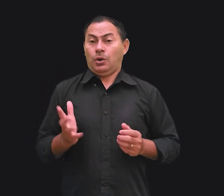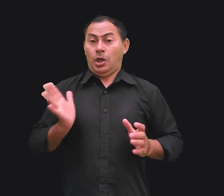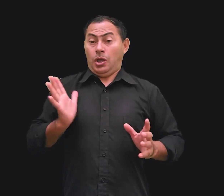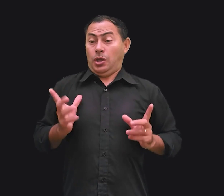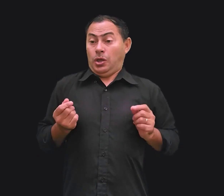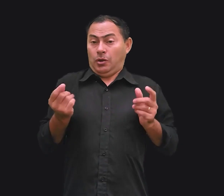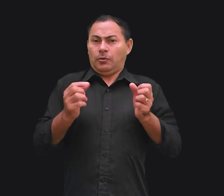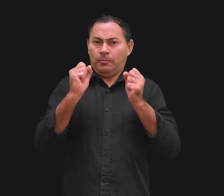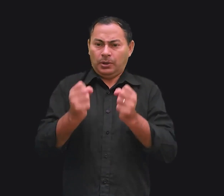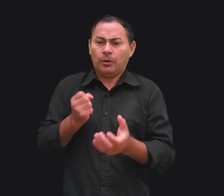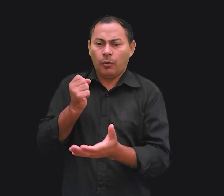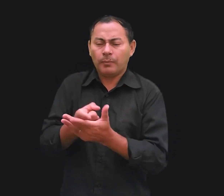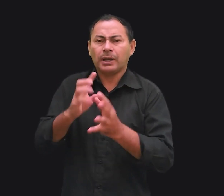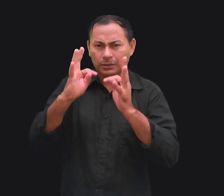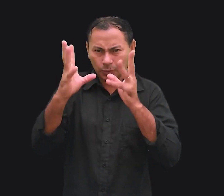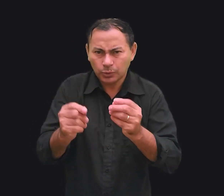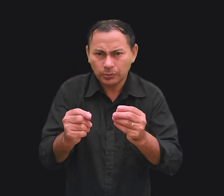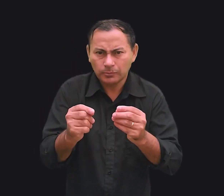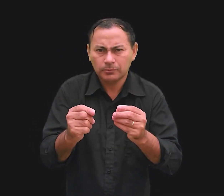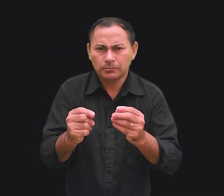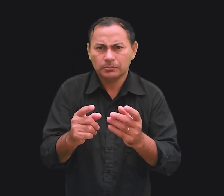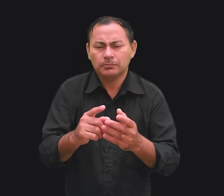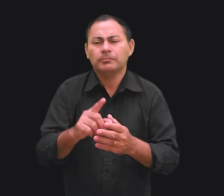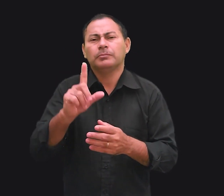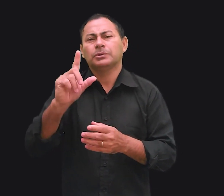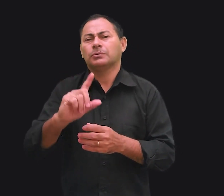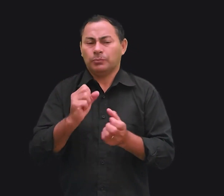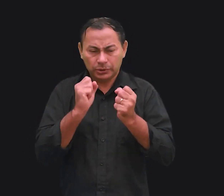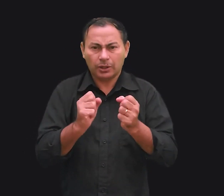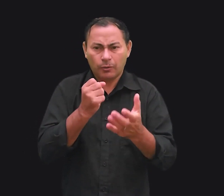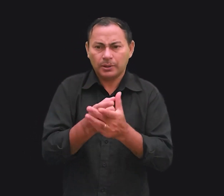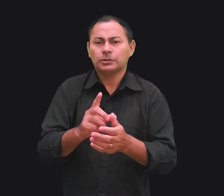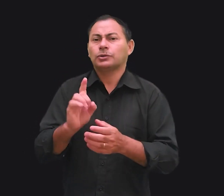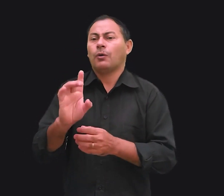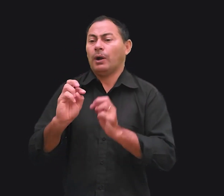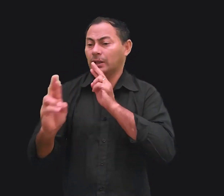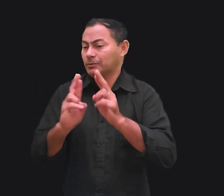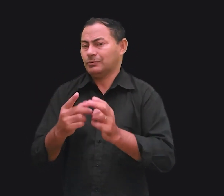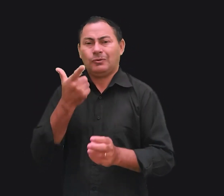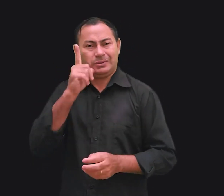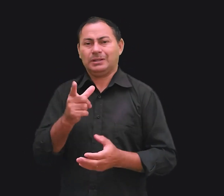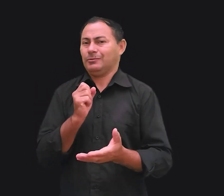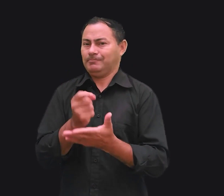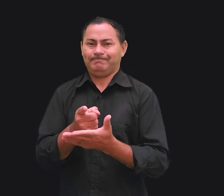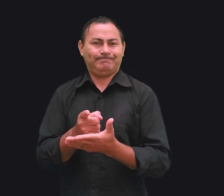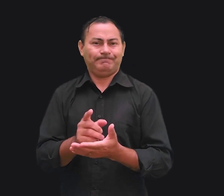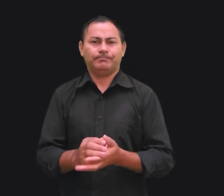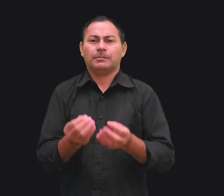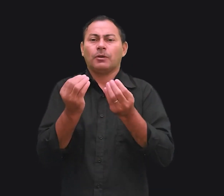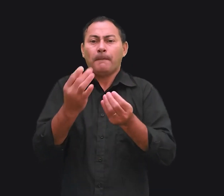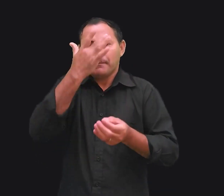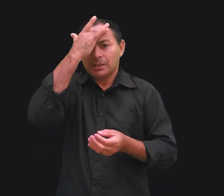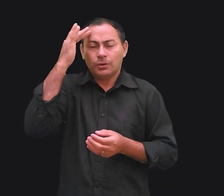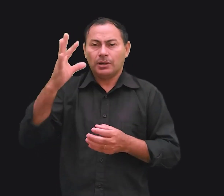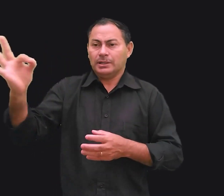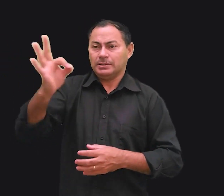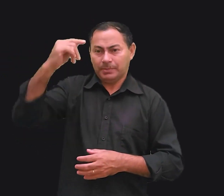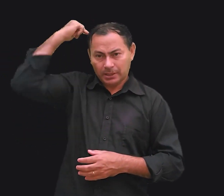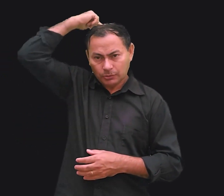muito rico, poderia comprar tudo isso. Menos um relacionamento. Como pessoas